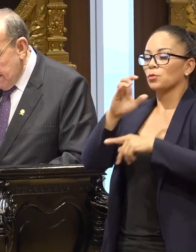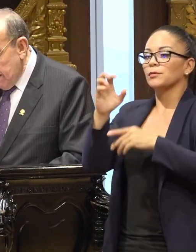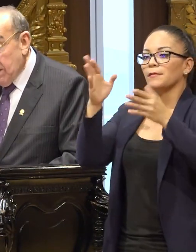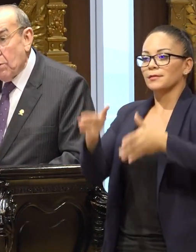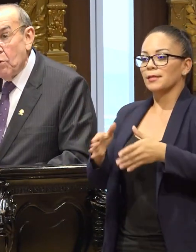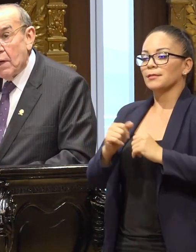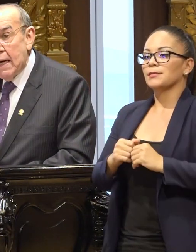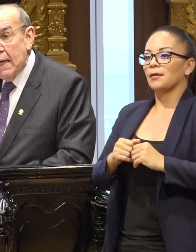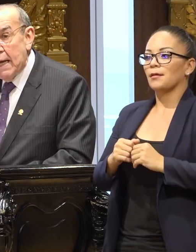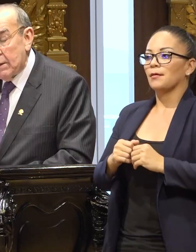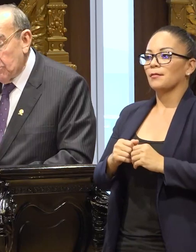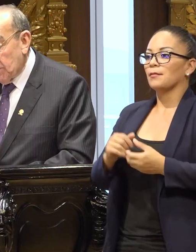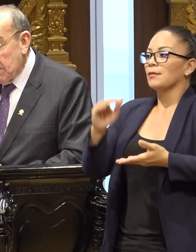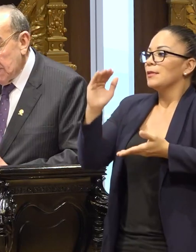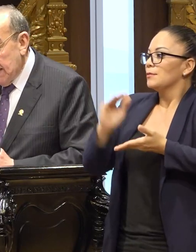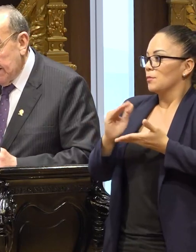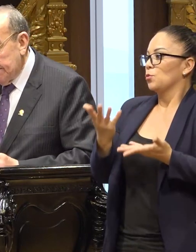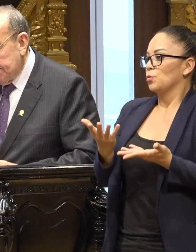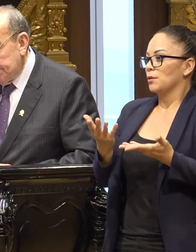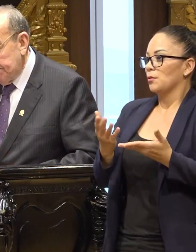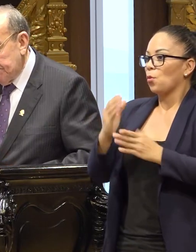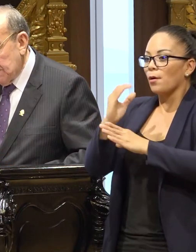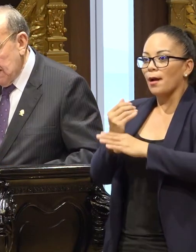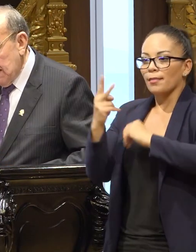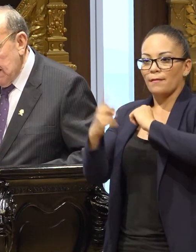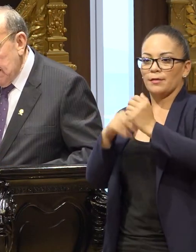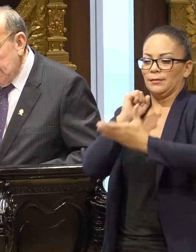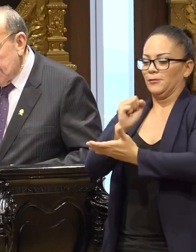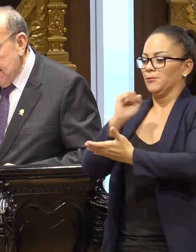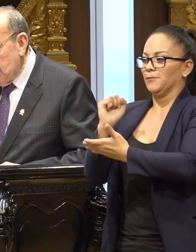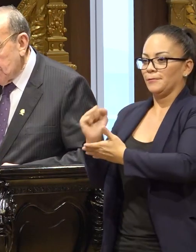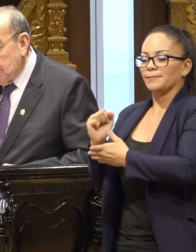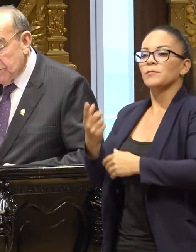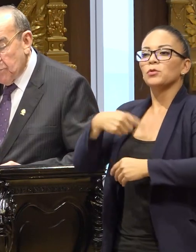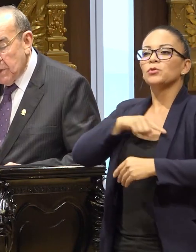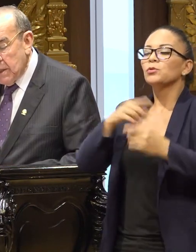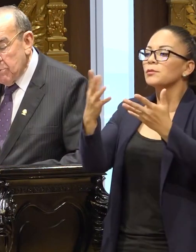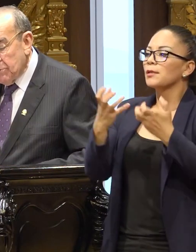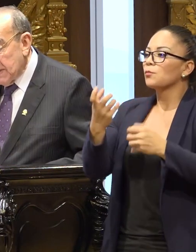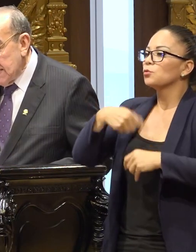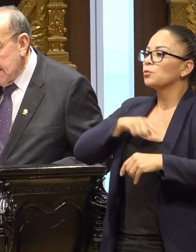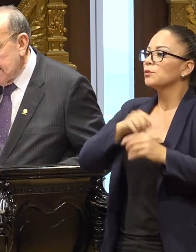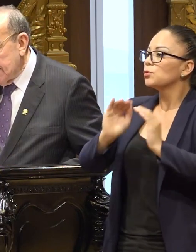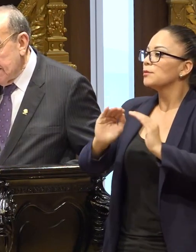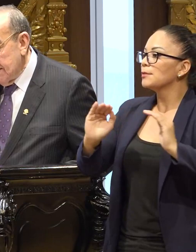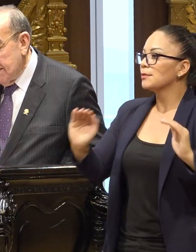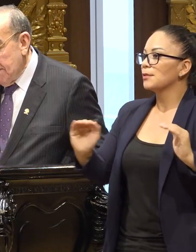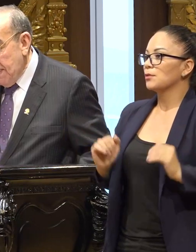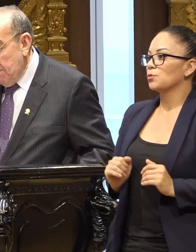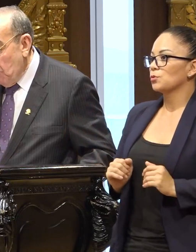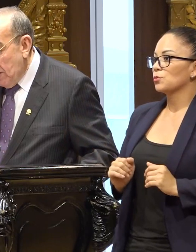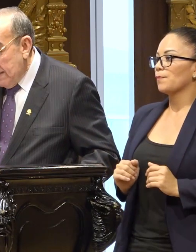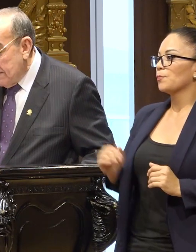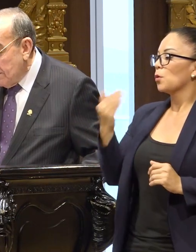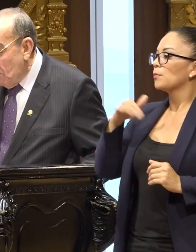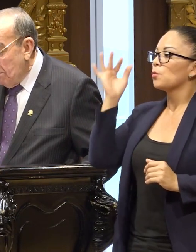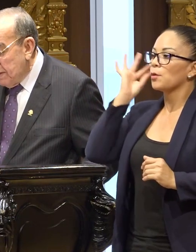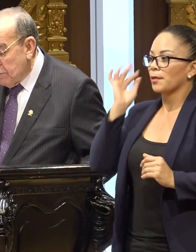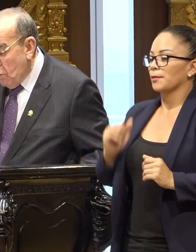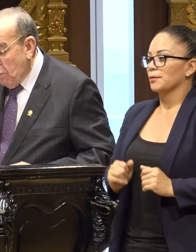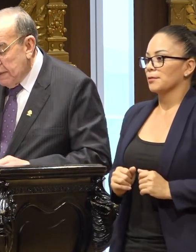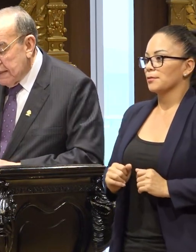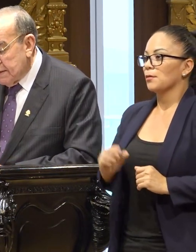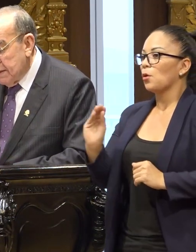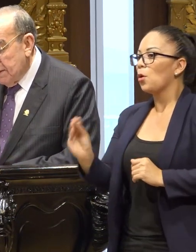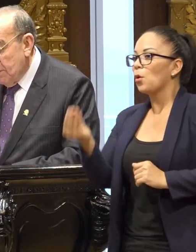disminuye con cada acto criminal. Deseamos que nuestros niños y niñas, mujeres y